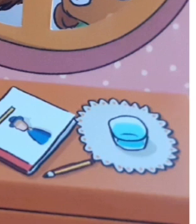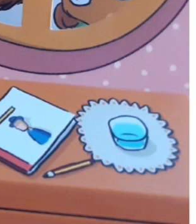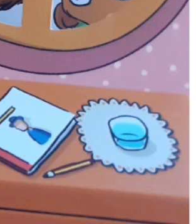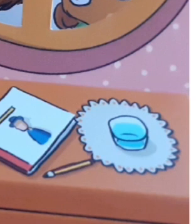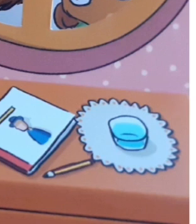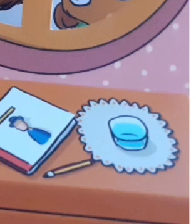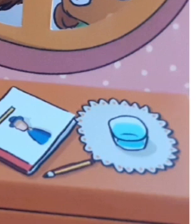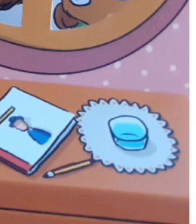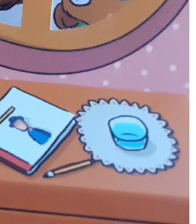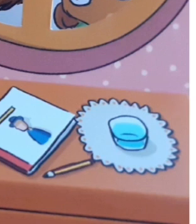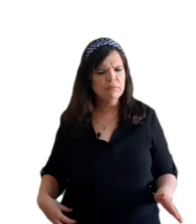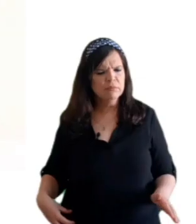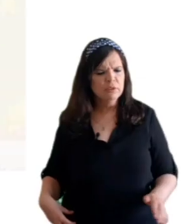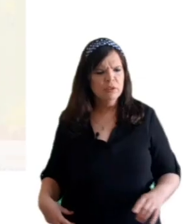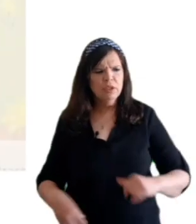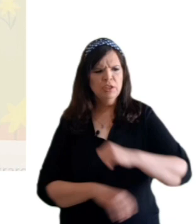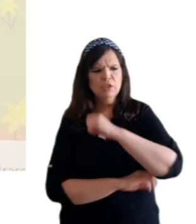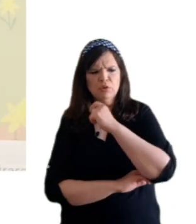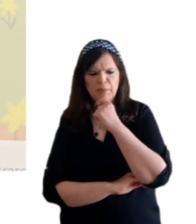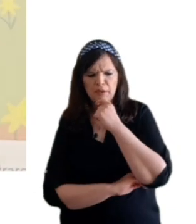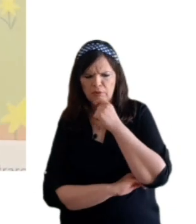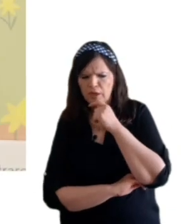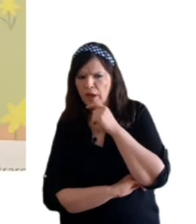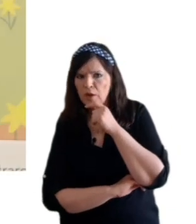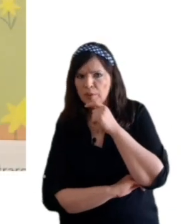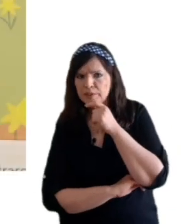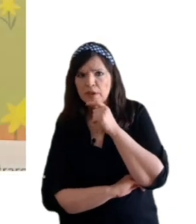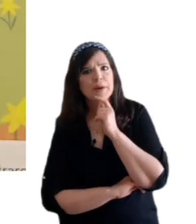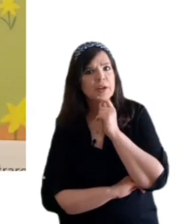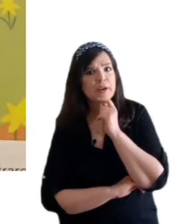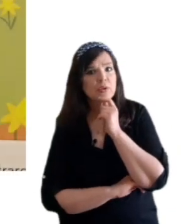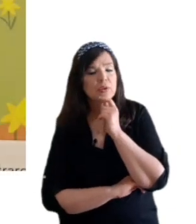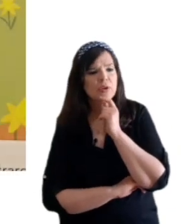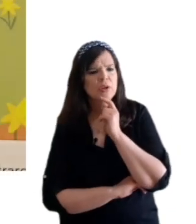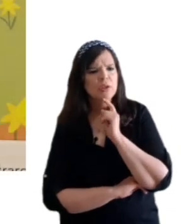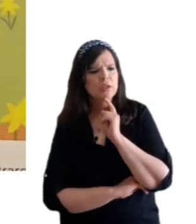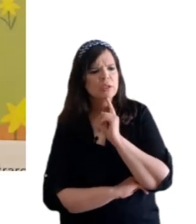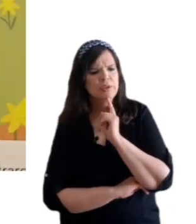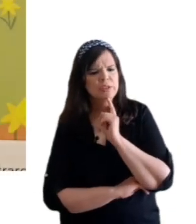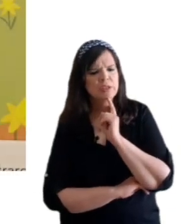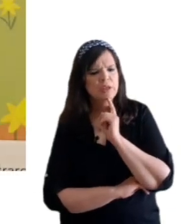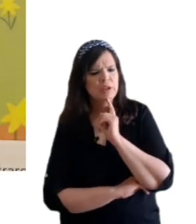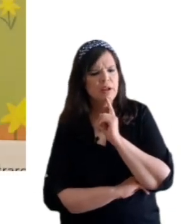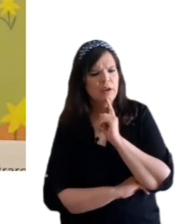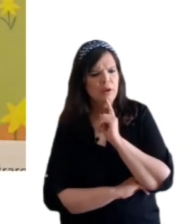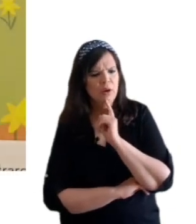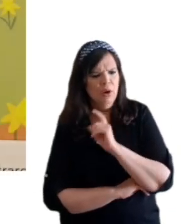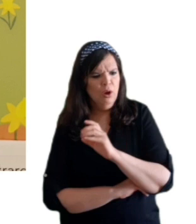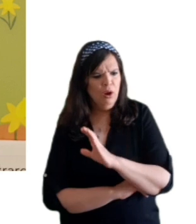hambre. Entraron a la casa y descubrieron que algo estaba raro. ¿Qué